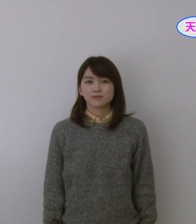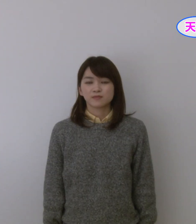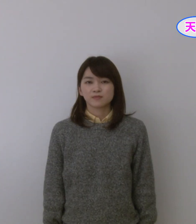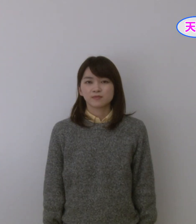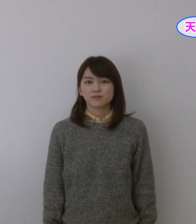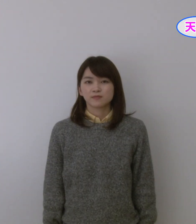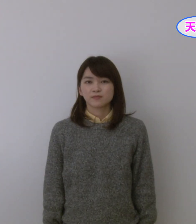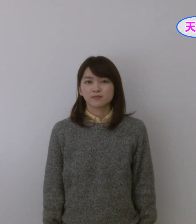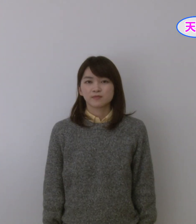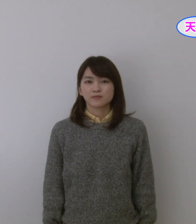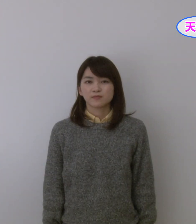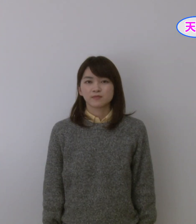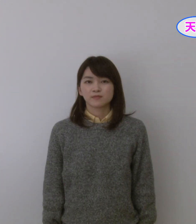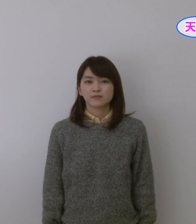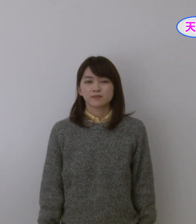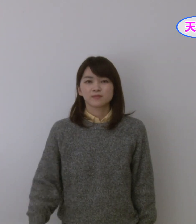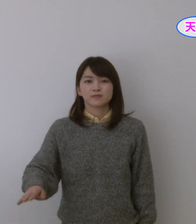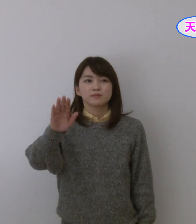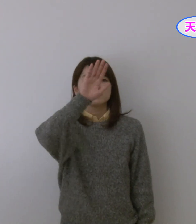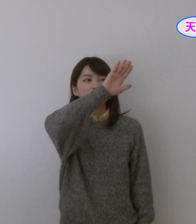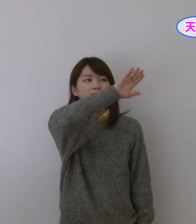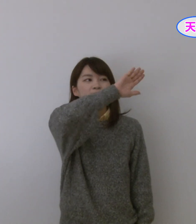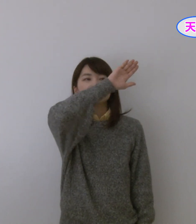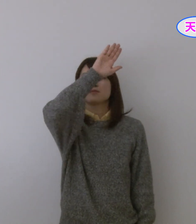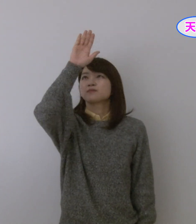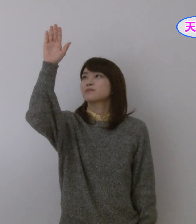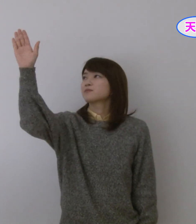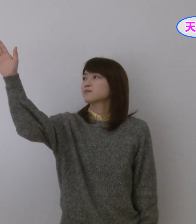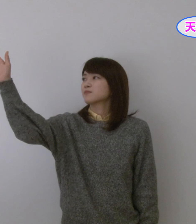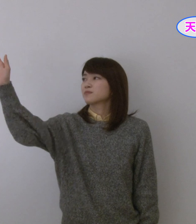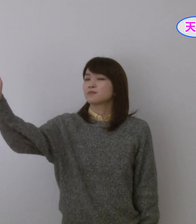皆さんもご一緒に、天気